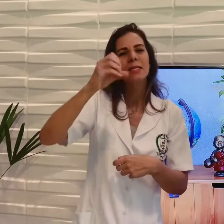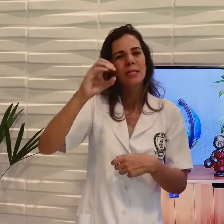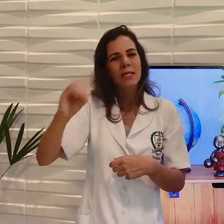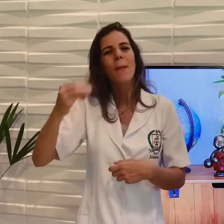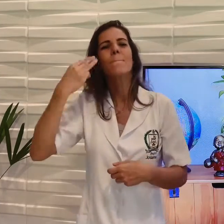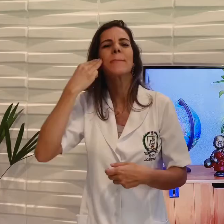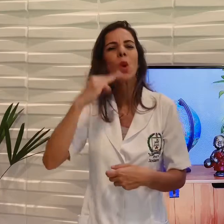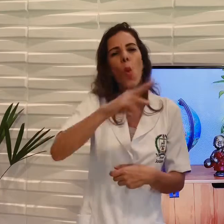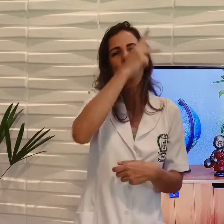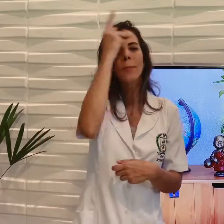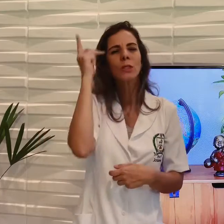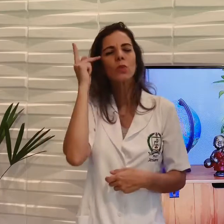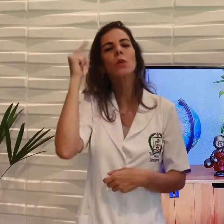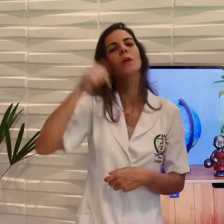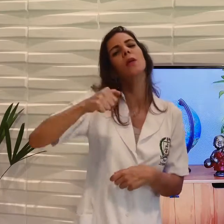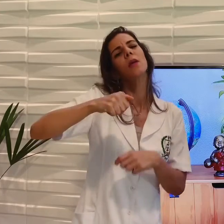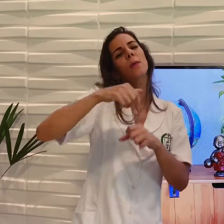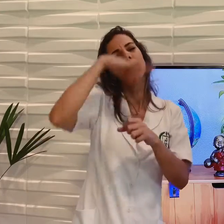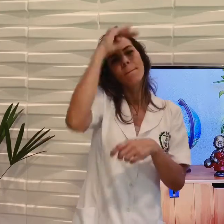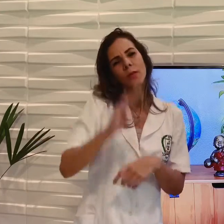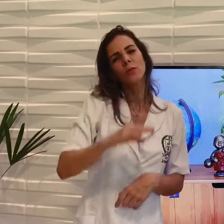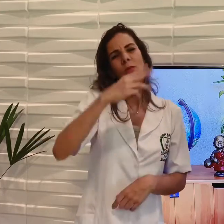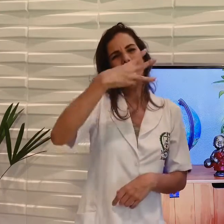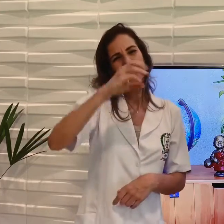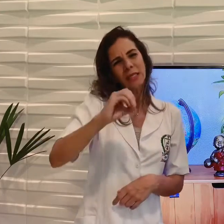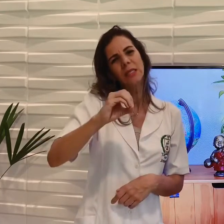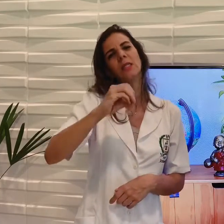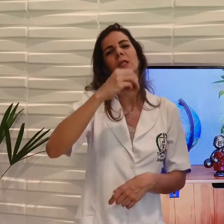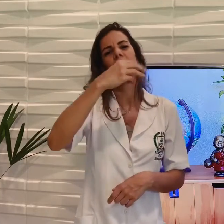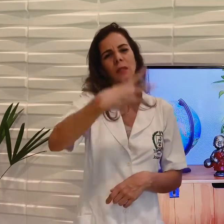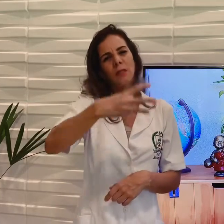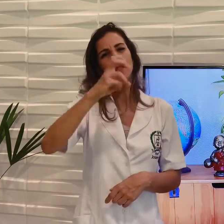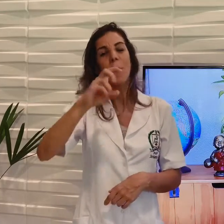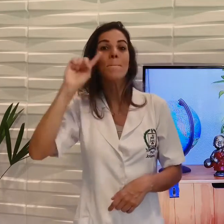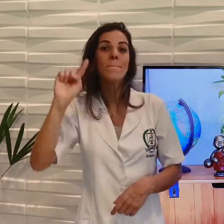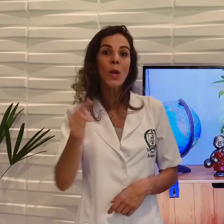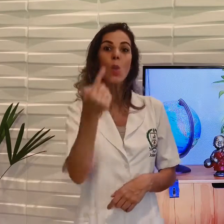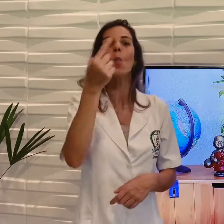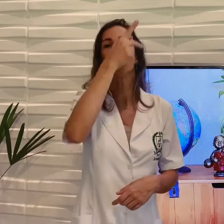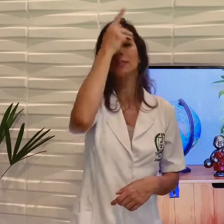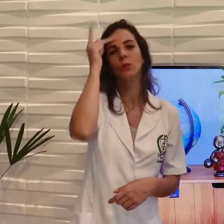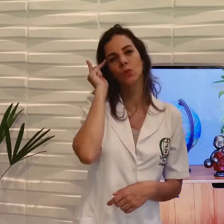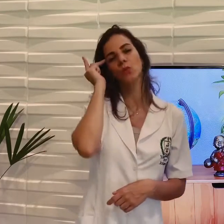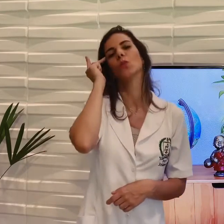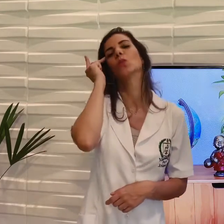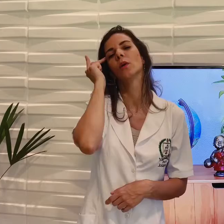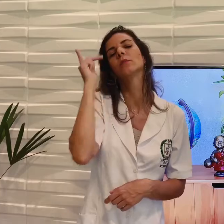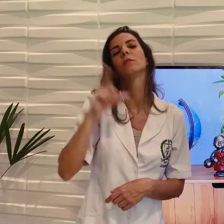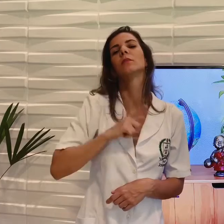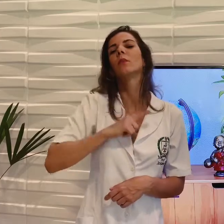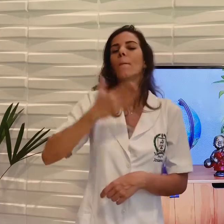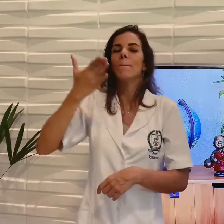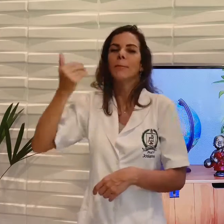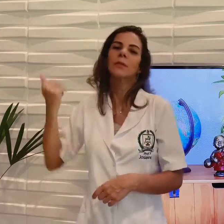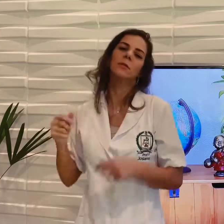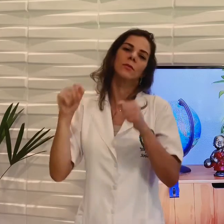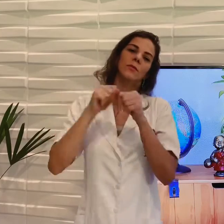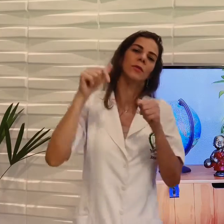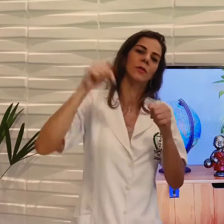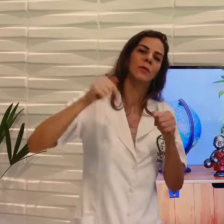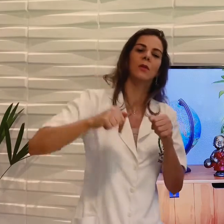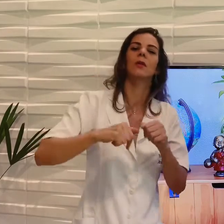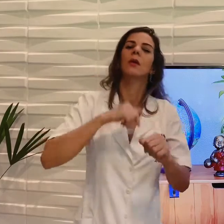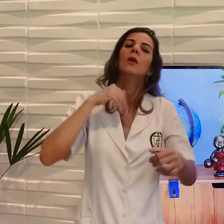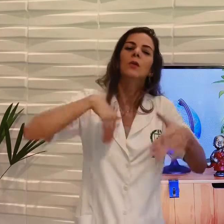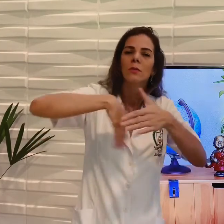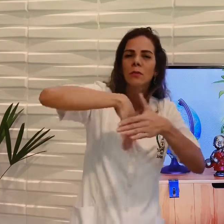entre 30 e 35 mil pessoas, é um número bastante alto, que naquela época fez o Campeonato Paulista aqui parar. O campeonato